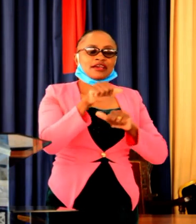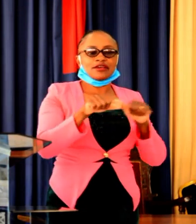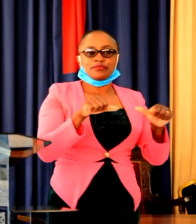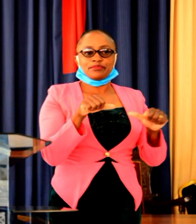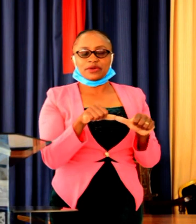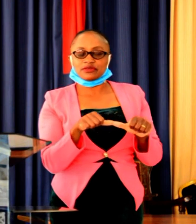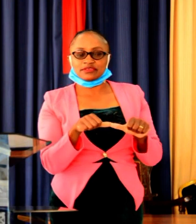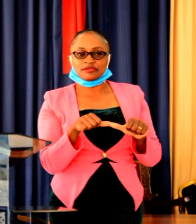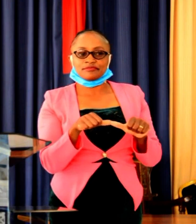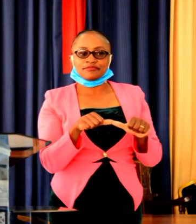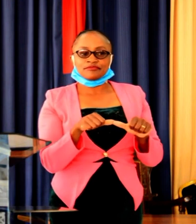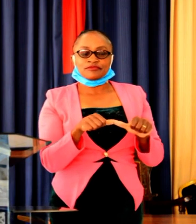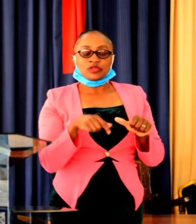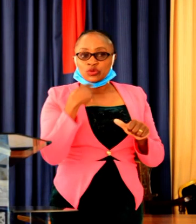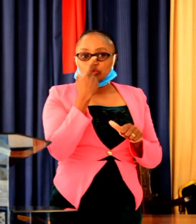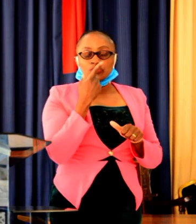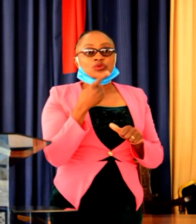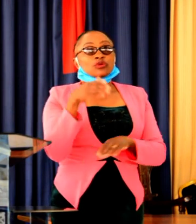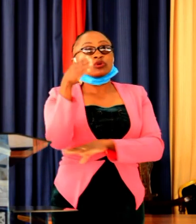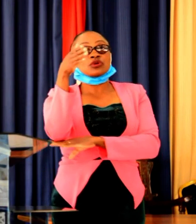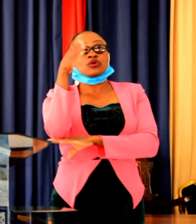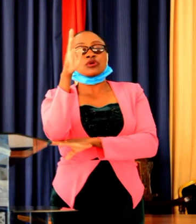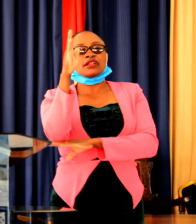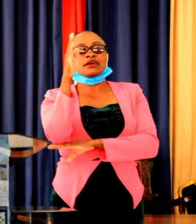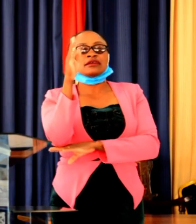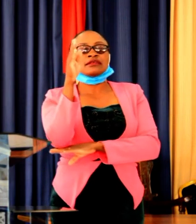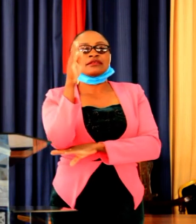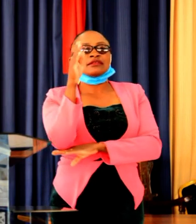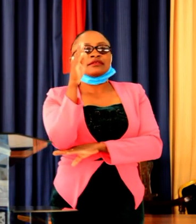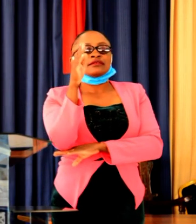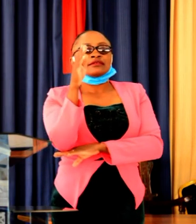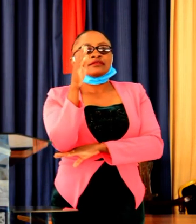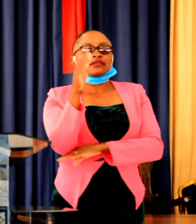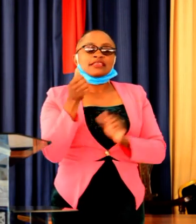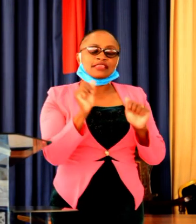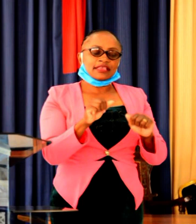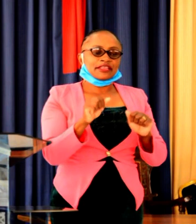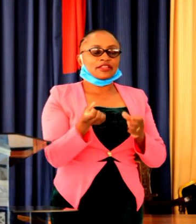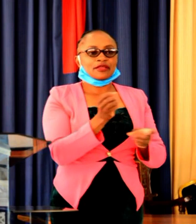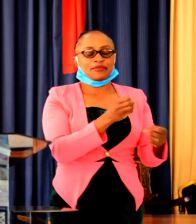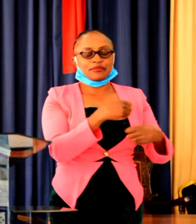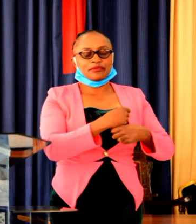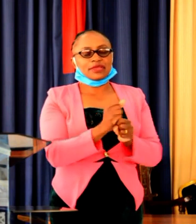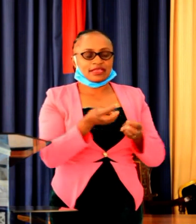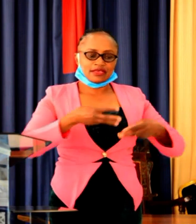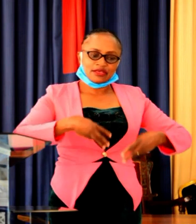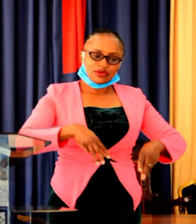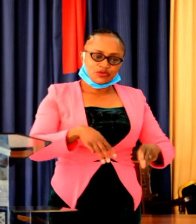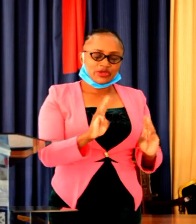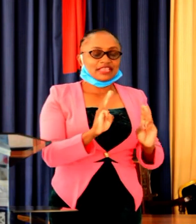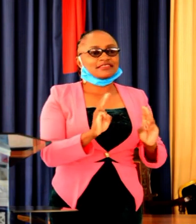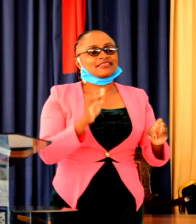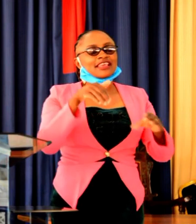Elisha alikuwa anamtumainia na kumtegemea, ni Mungu ambaye anatengeneza njia hata katika